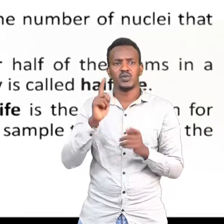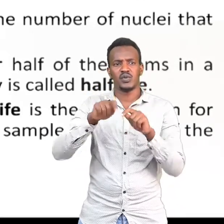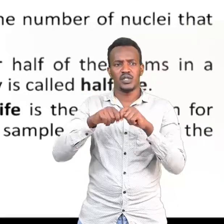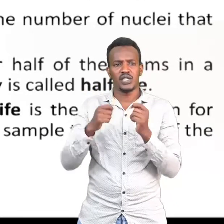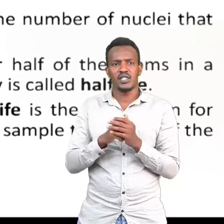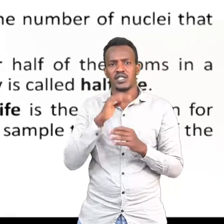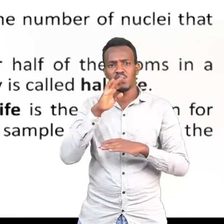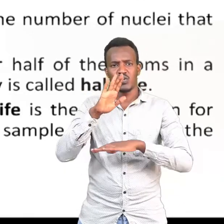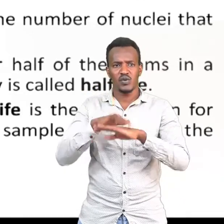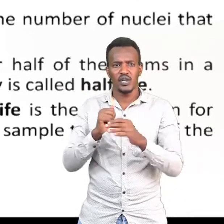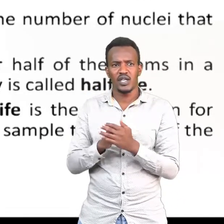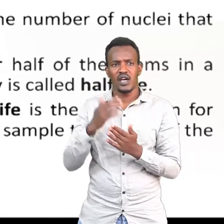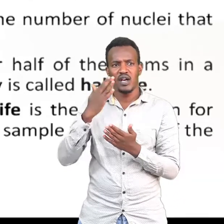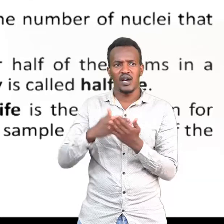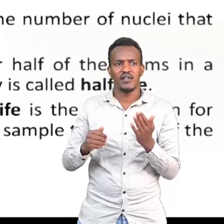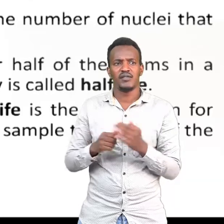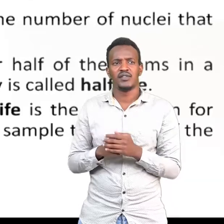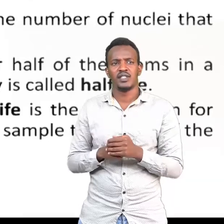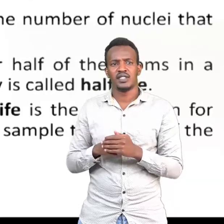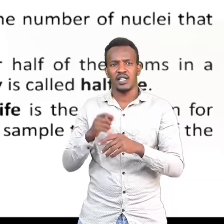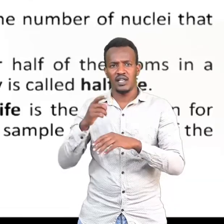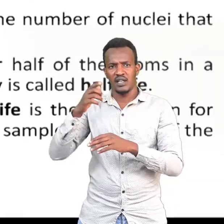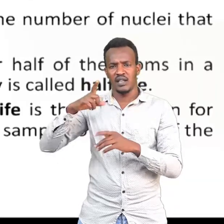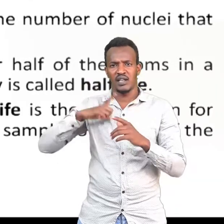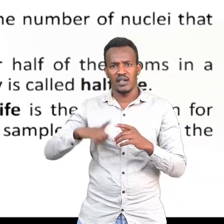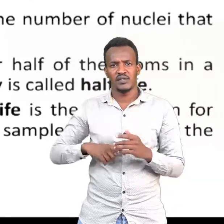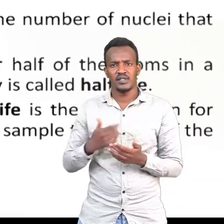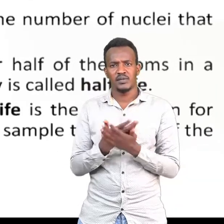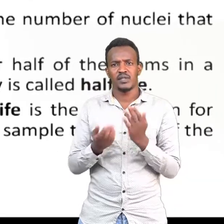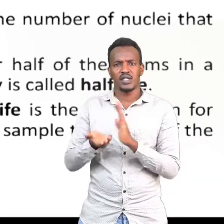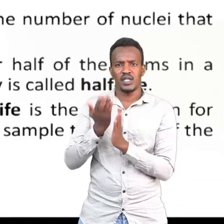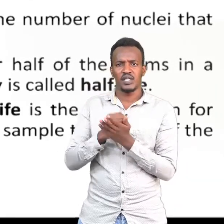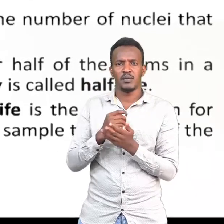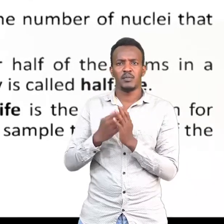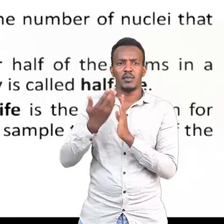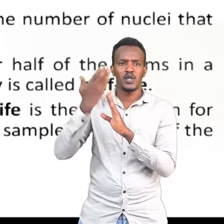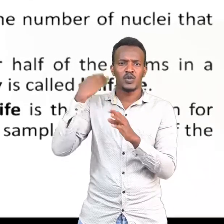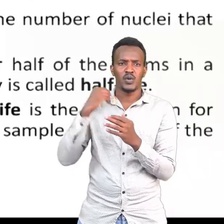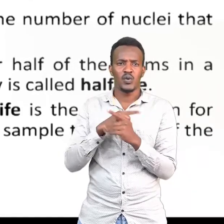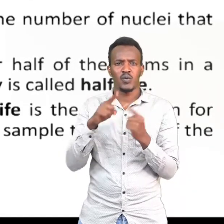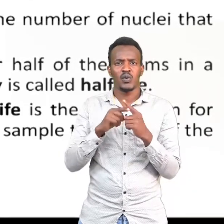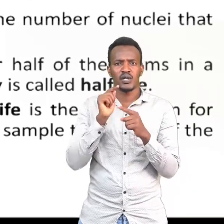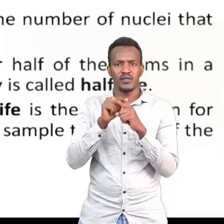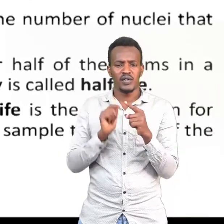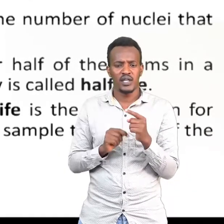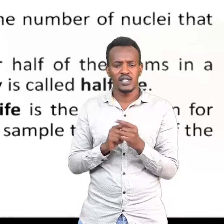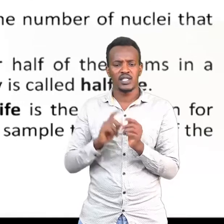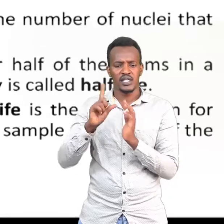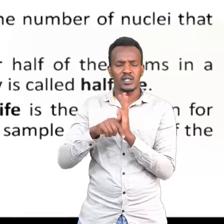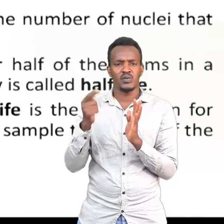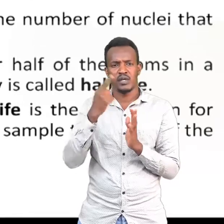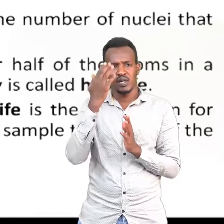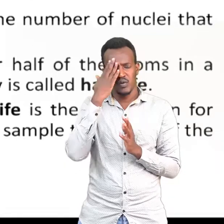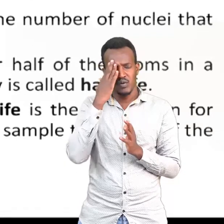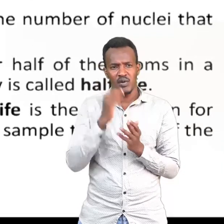is called half life celceliska waqti ee atom markaasi waxaynu ku noqdo kala barhka intiisi hore markuu qaybsamo ka bacdi ayaa waxaa loo yaqaanaa